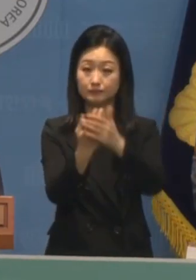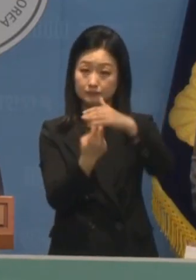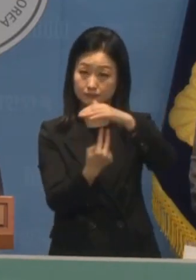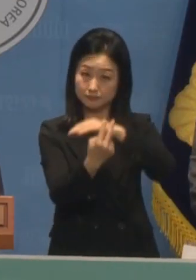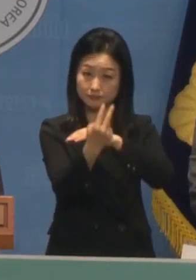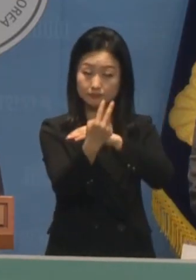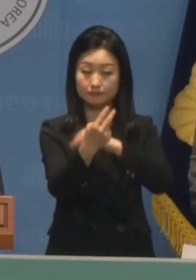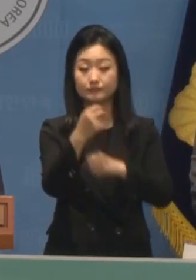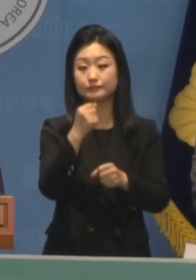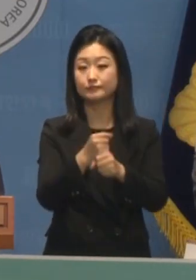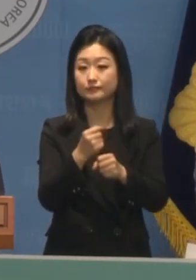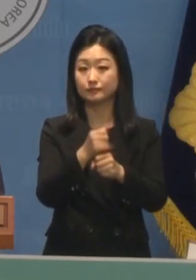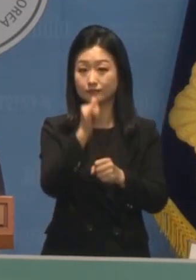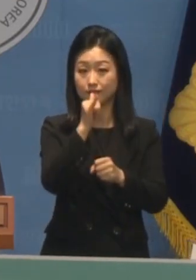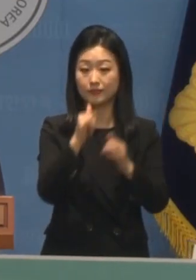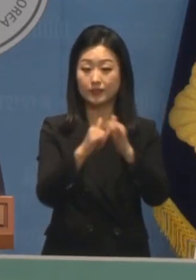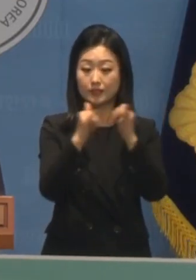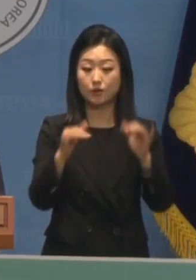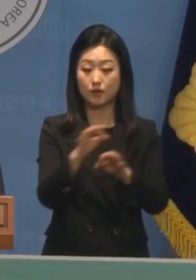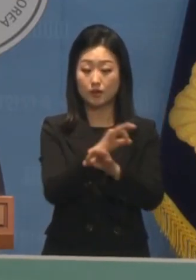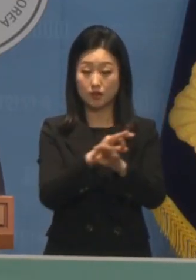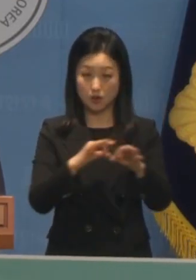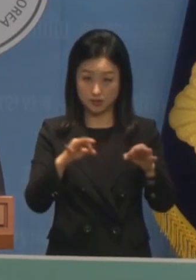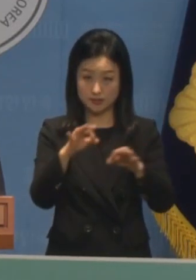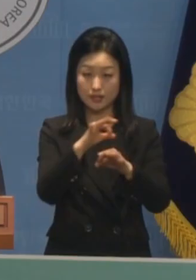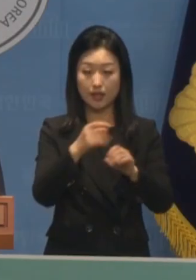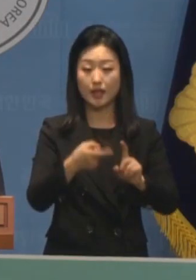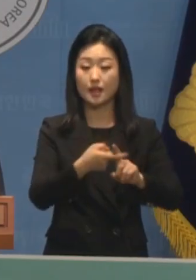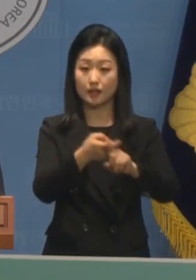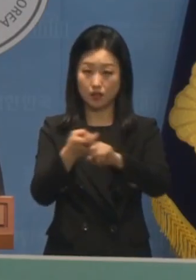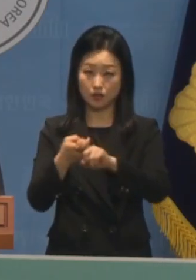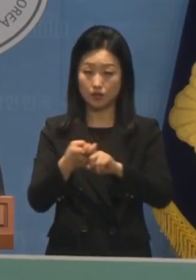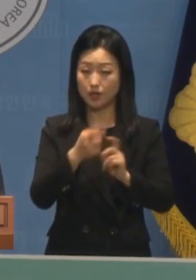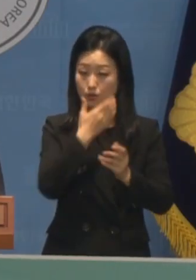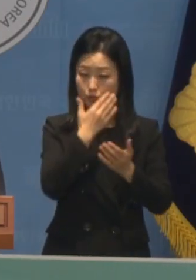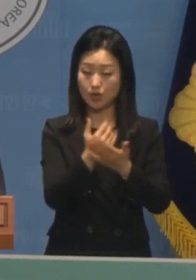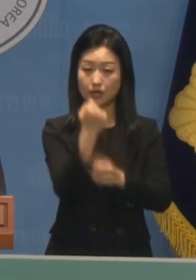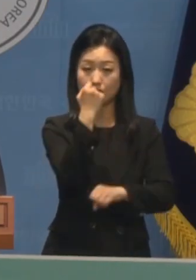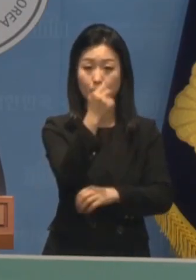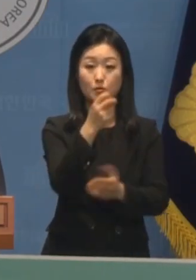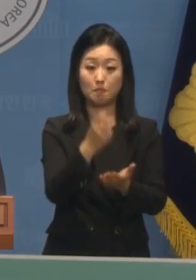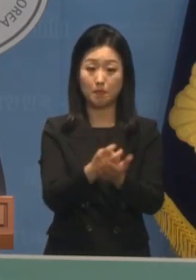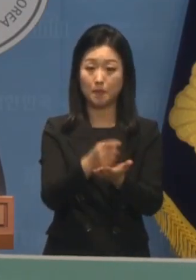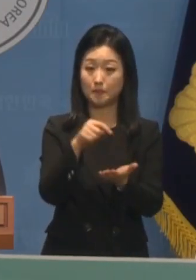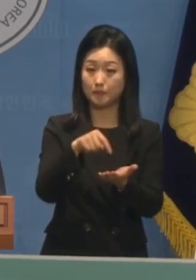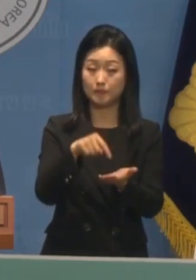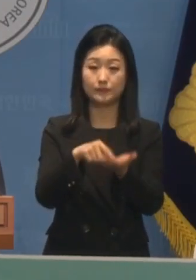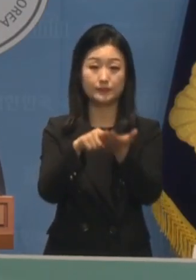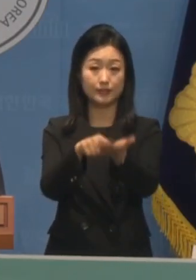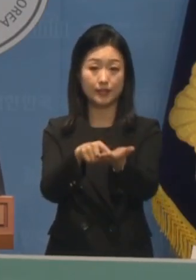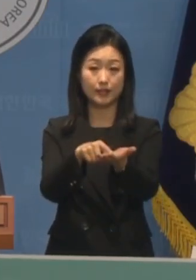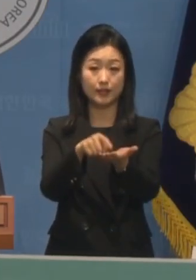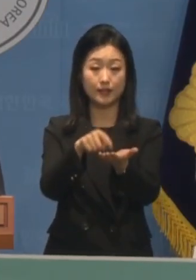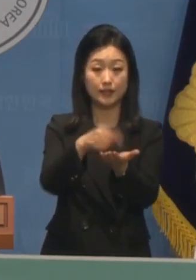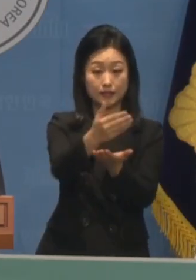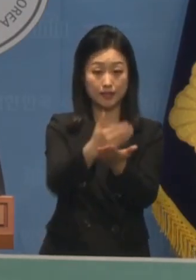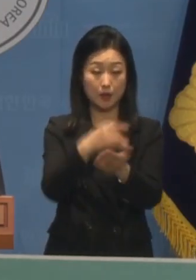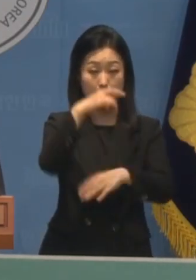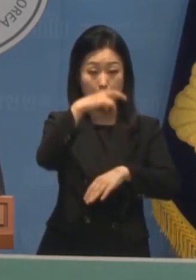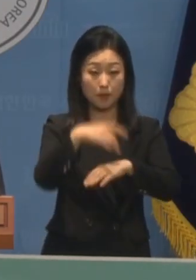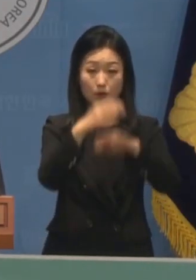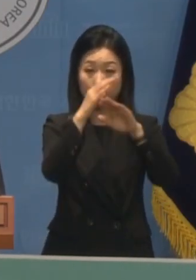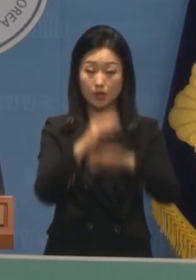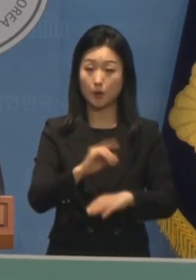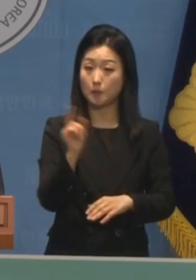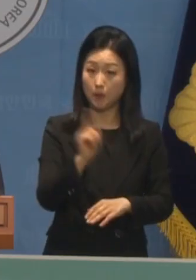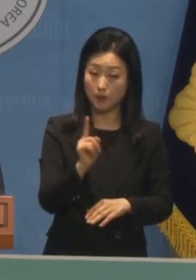수 있는 사회연대 경제의 대들보 역할을 할 것입니다. 사회연대 경제기본법의 핵심 내용은